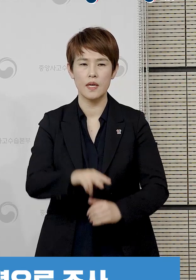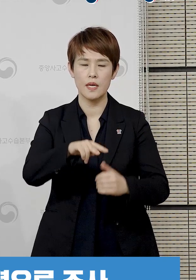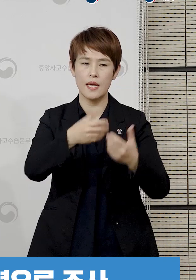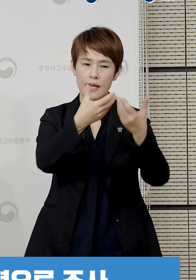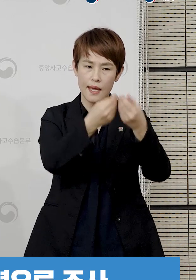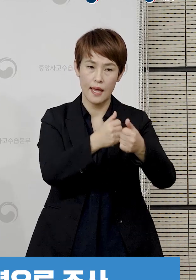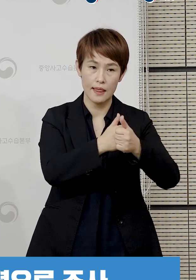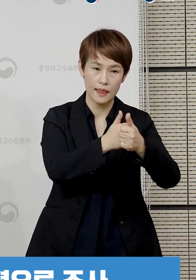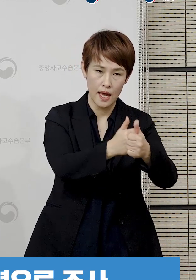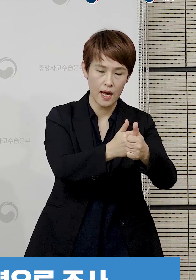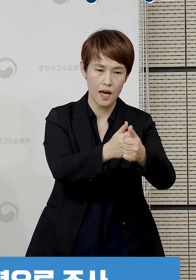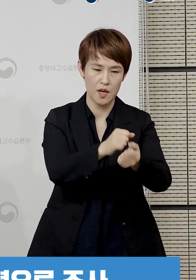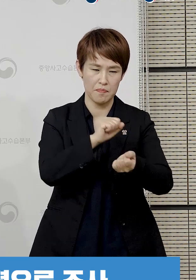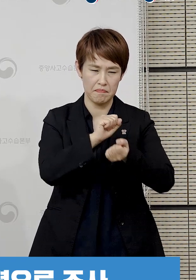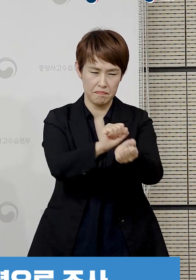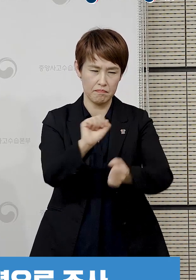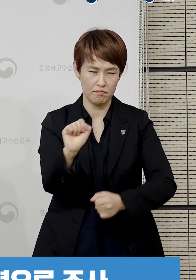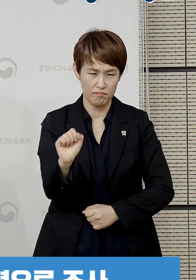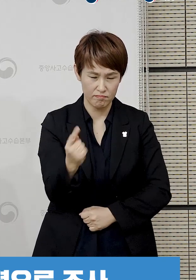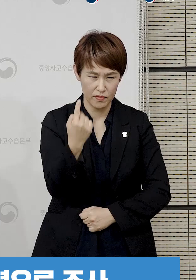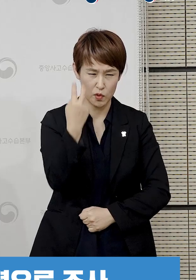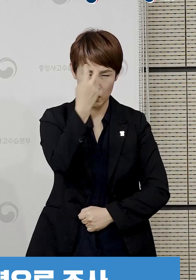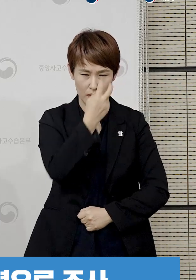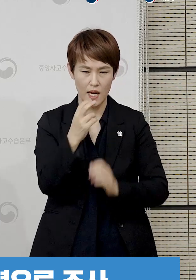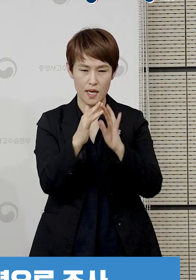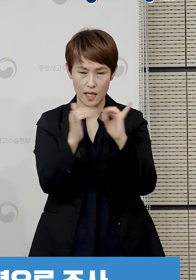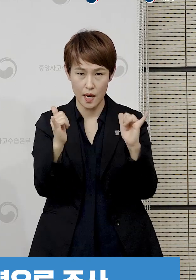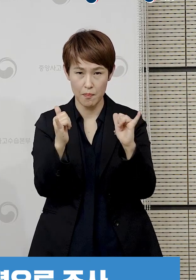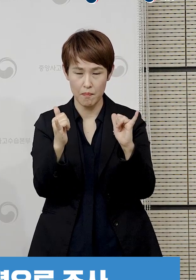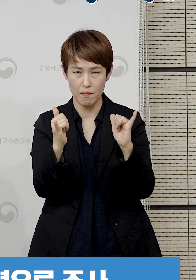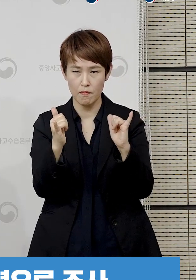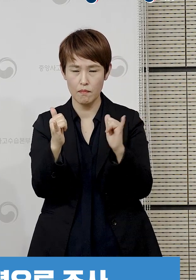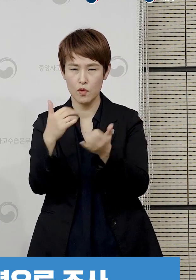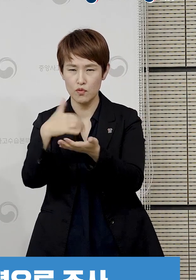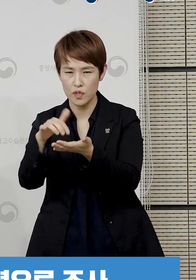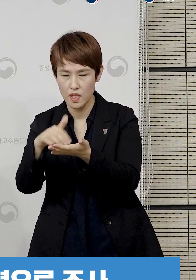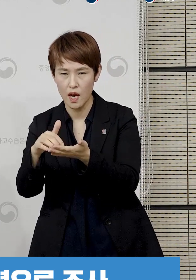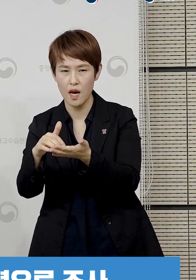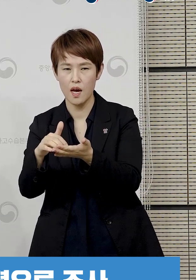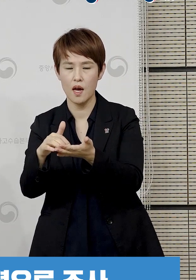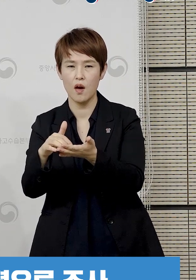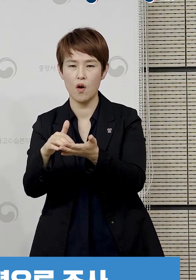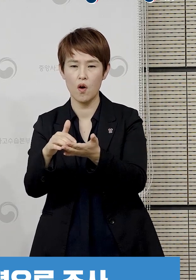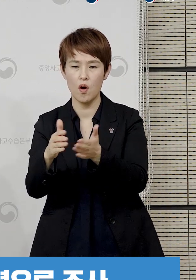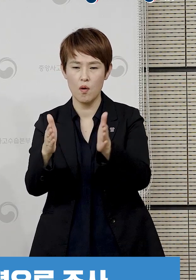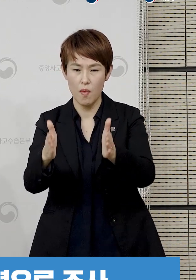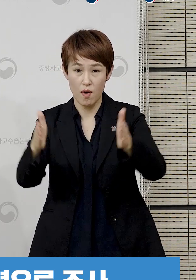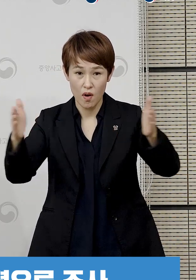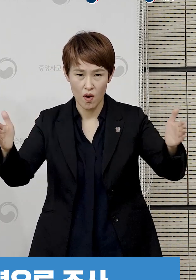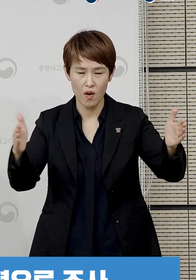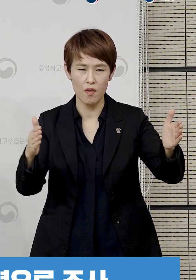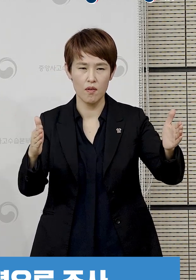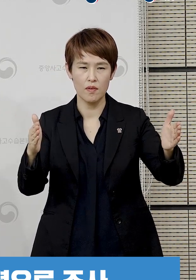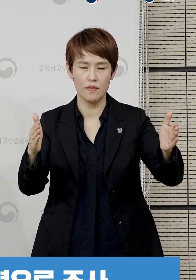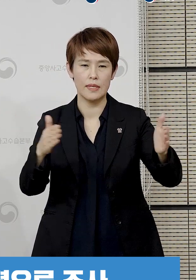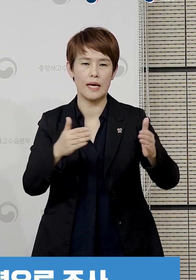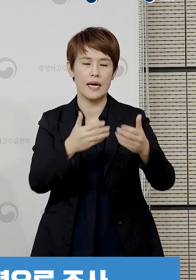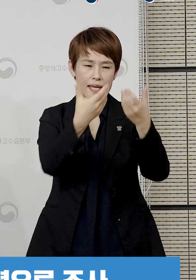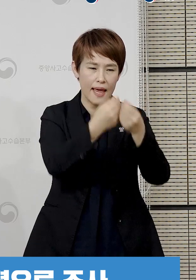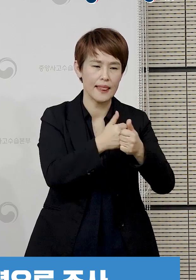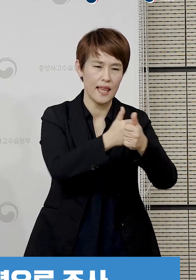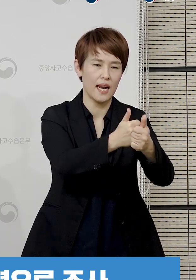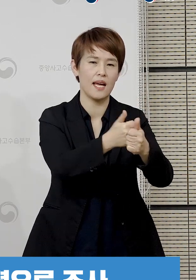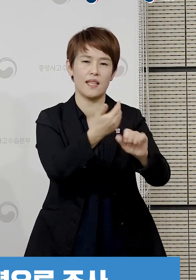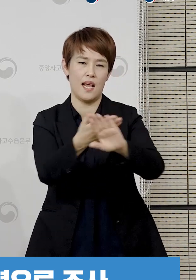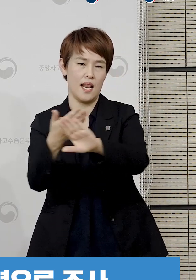사례에 따라서 역학조사관들의 숫자나 규모를 조금은 달리하고 있습니다. 조사 기간이 굉장히